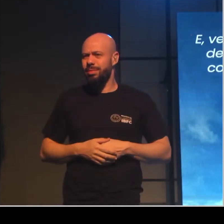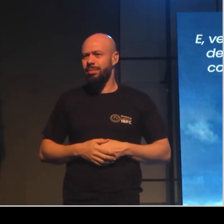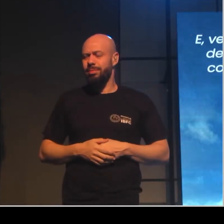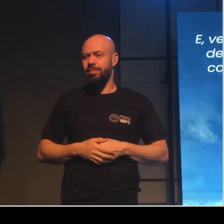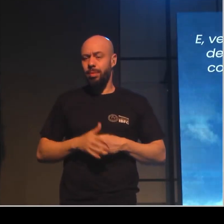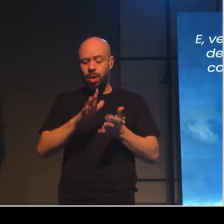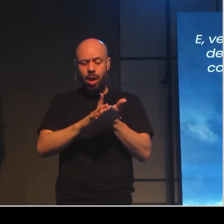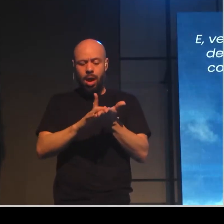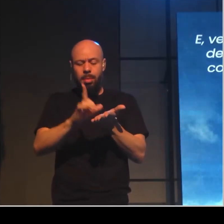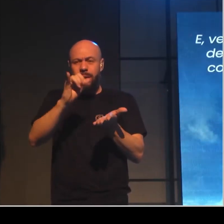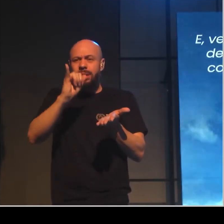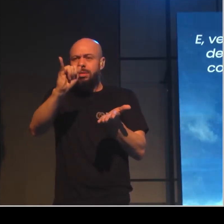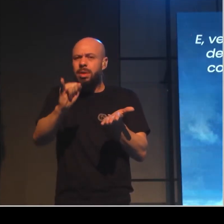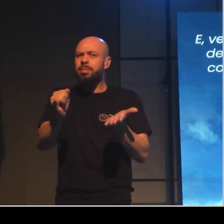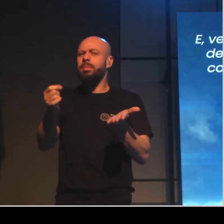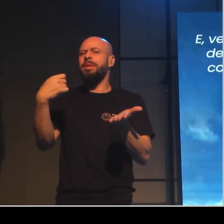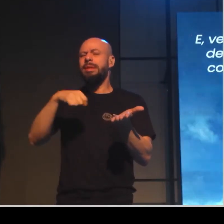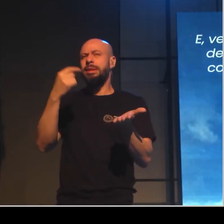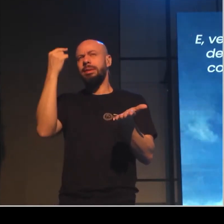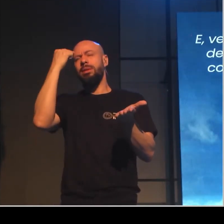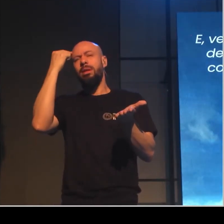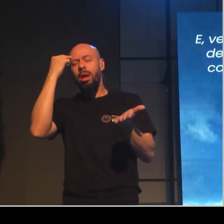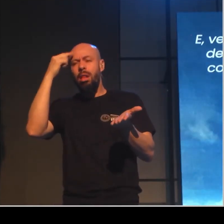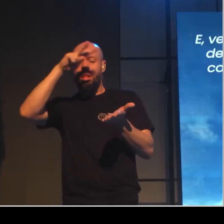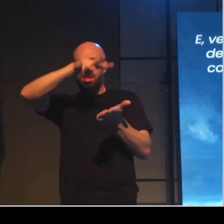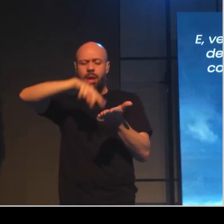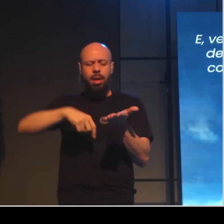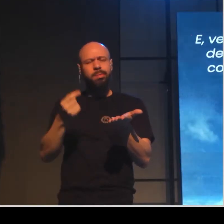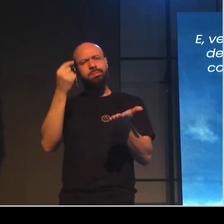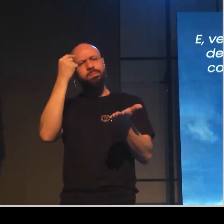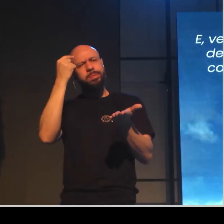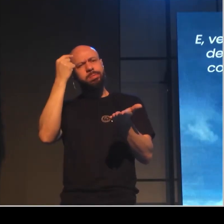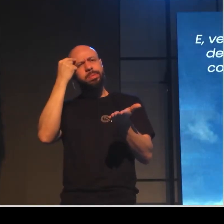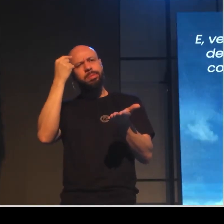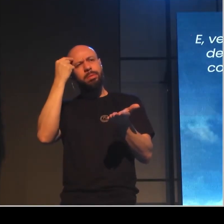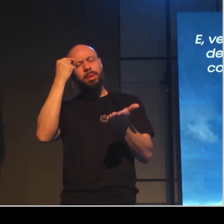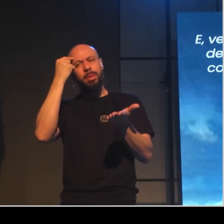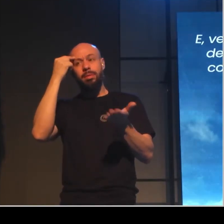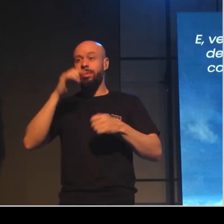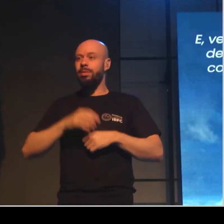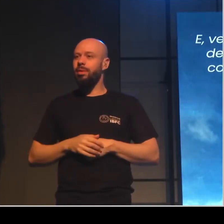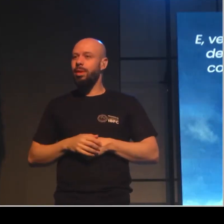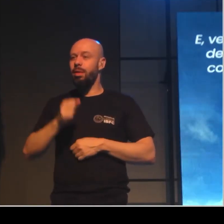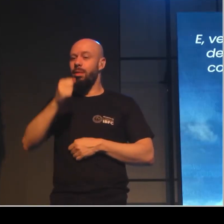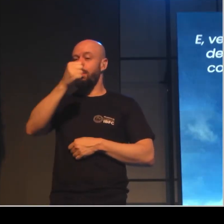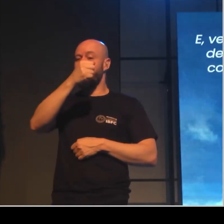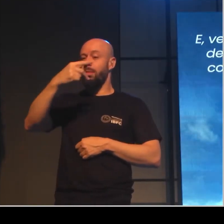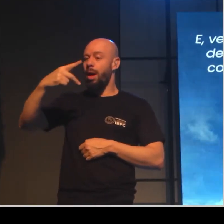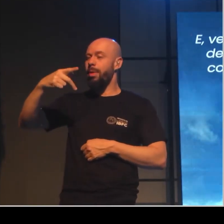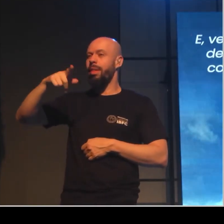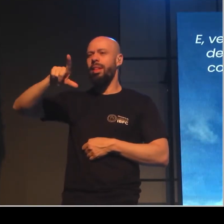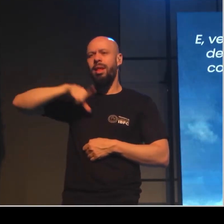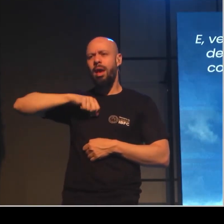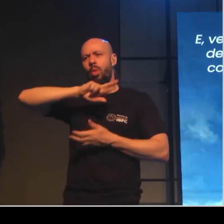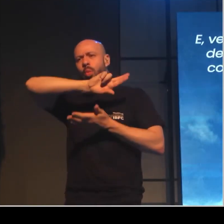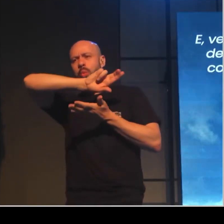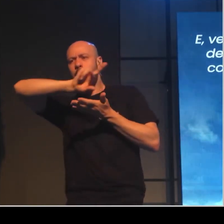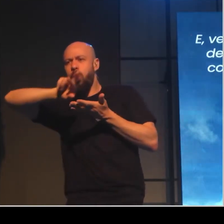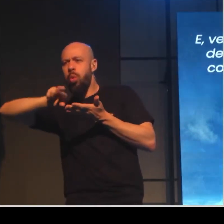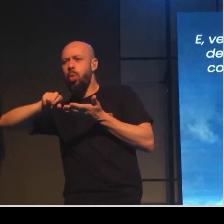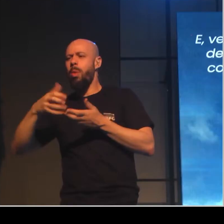existem aplicativos no celular, o YouVersion tem um plano de leitura da Bíblia.